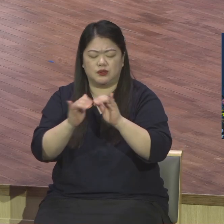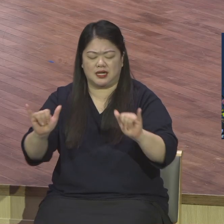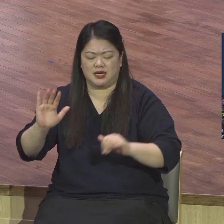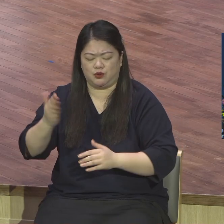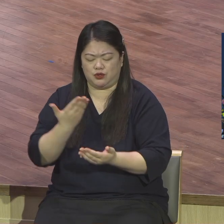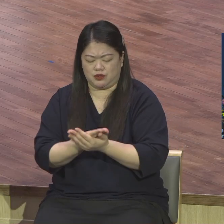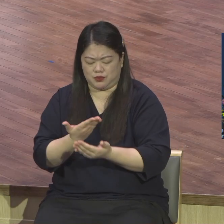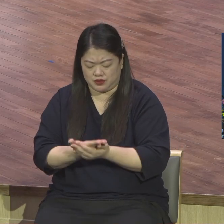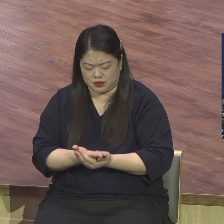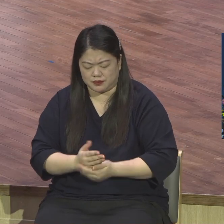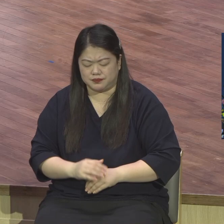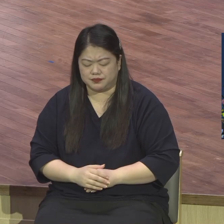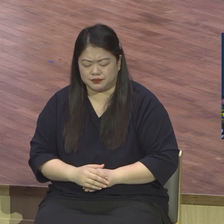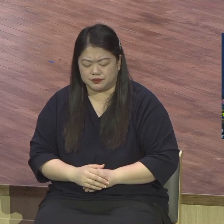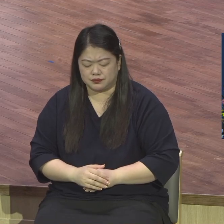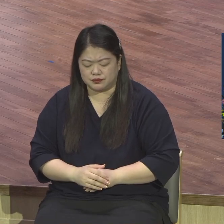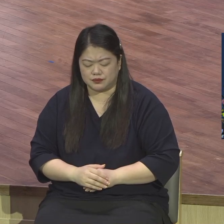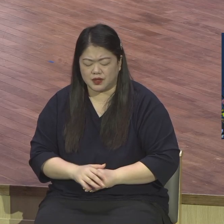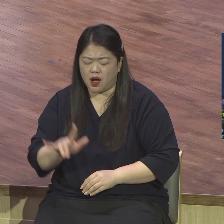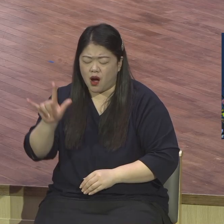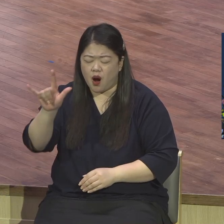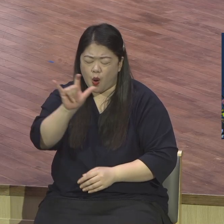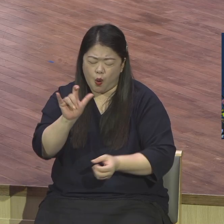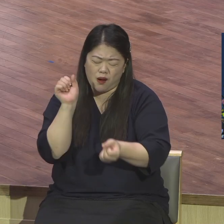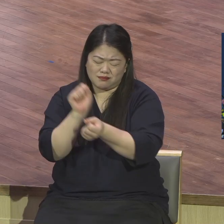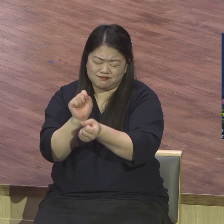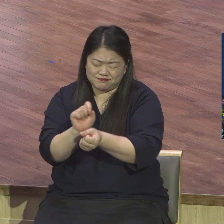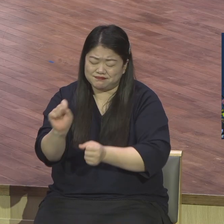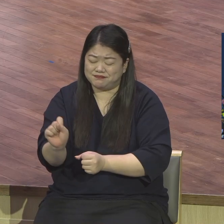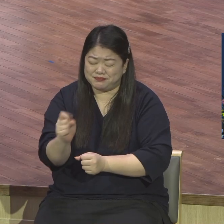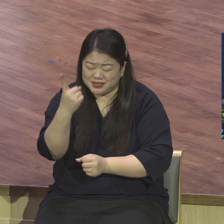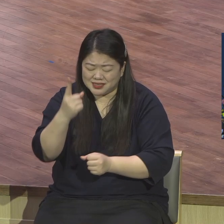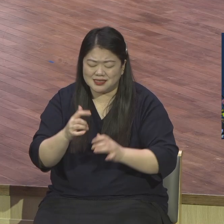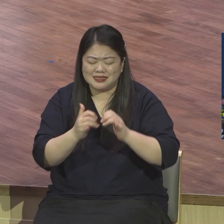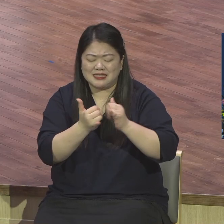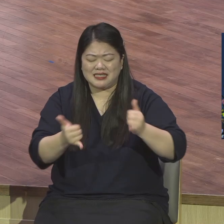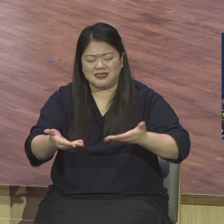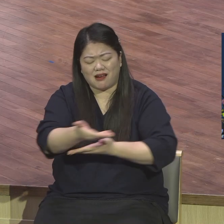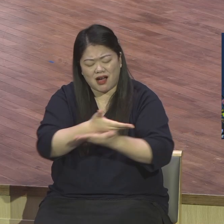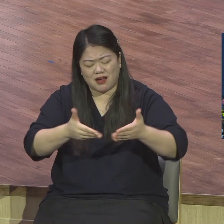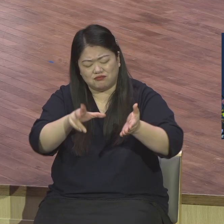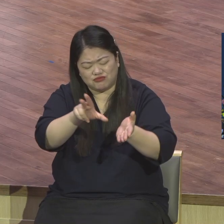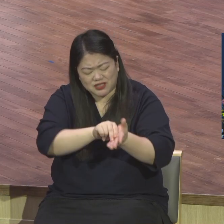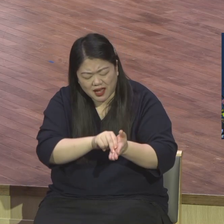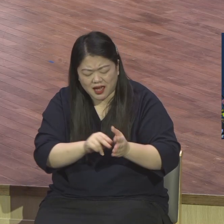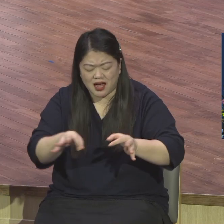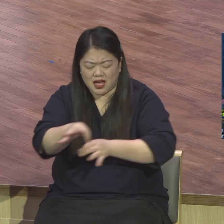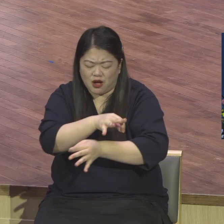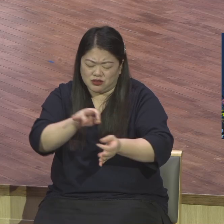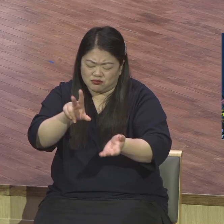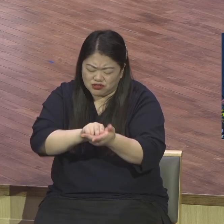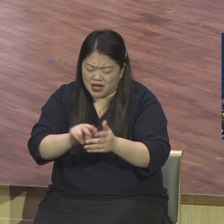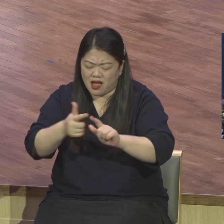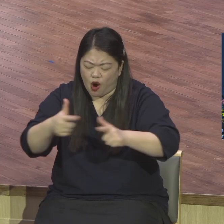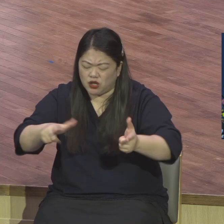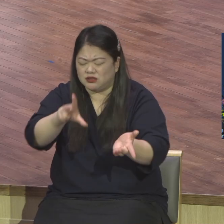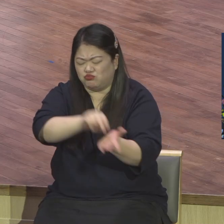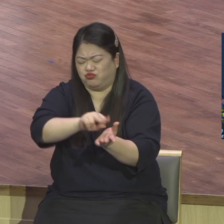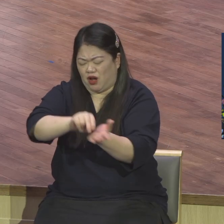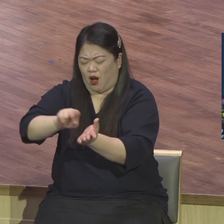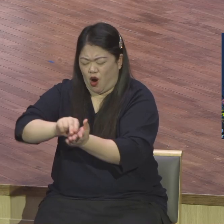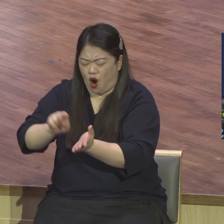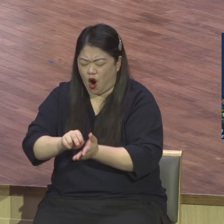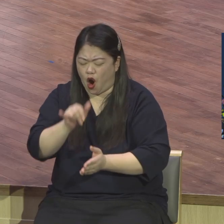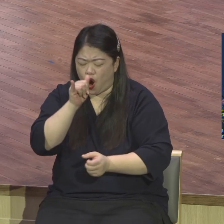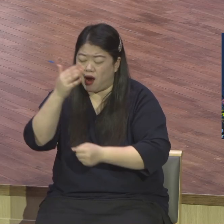지금 경제적인 문제, 코로나19나야 인간관계 문제, 여러 가지 눈에 보이는 문제들 하나님이 다 보고 계시고